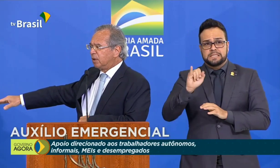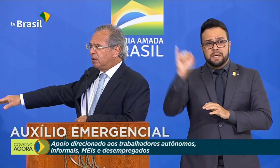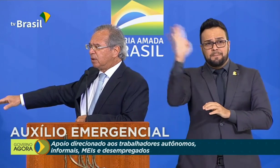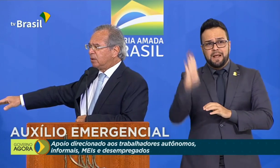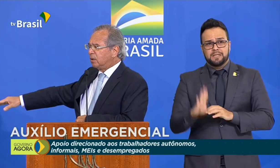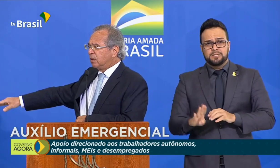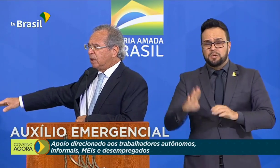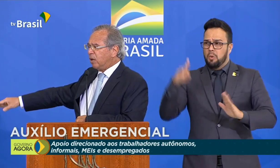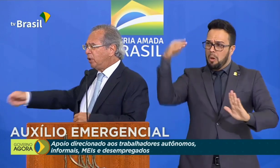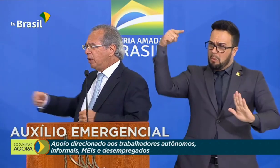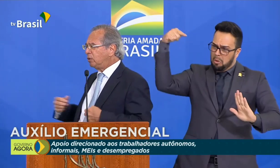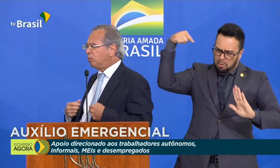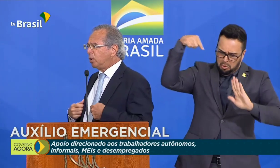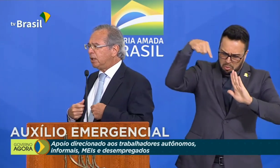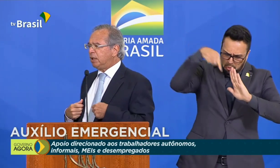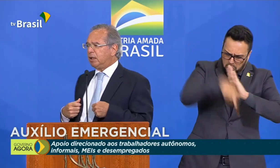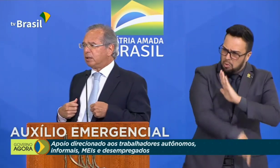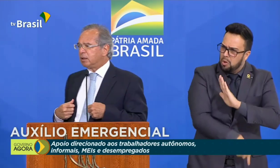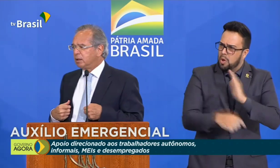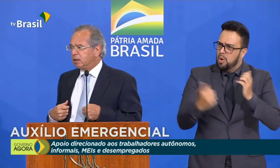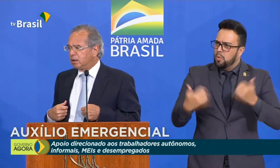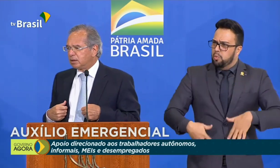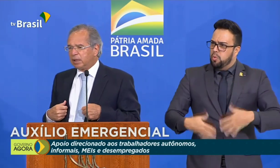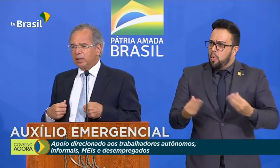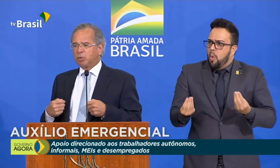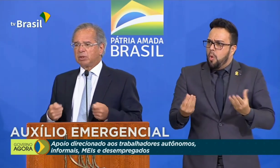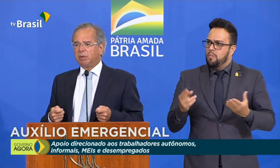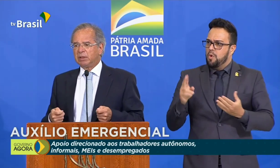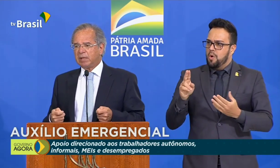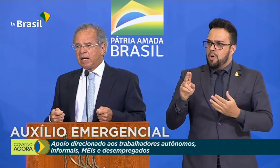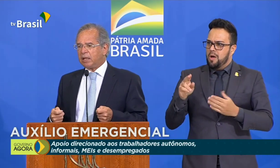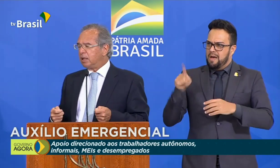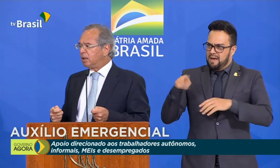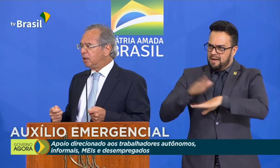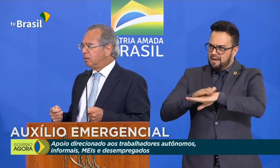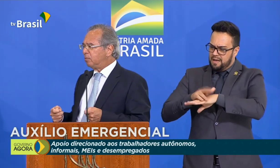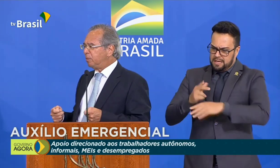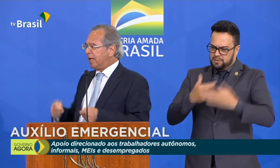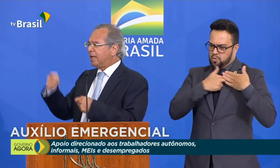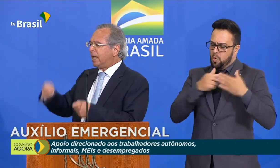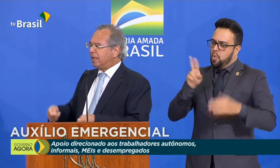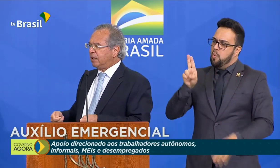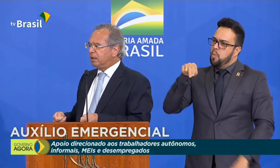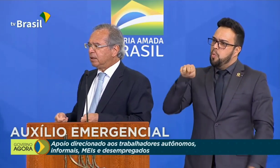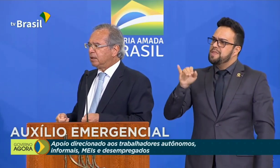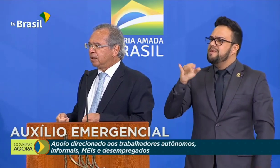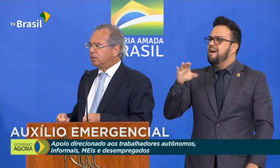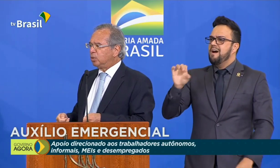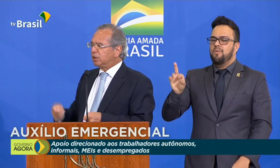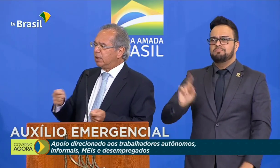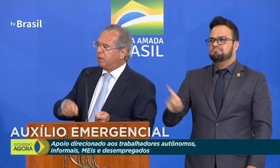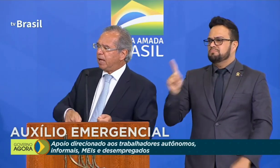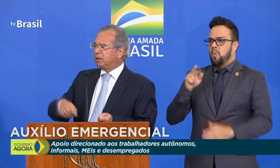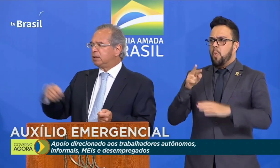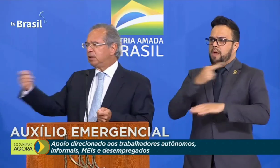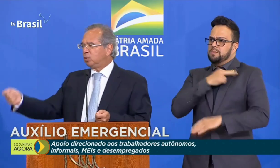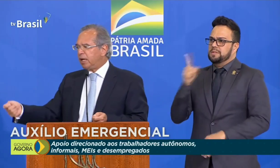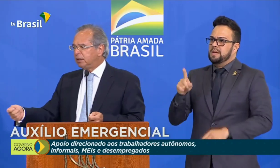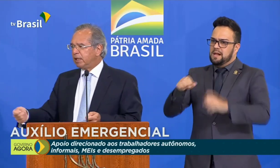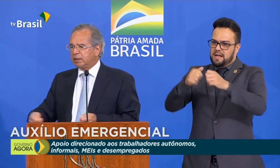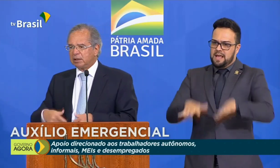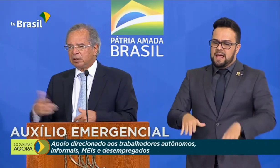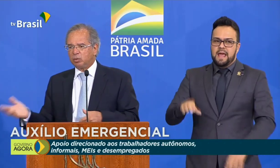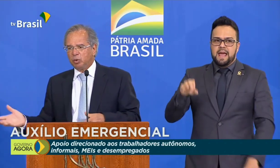depressão, a União não poderia se responsabilizar pela queda do ICMS e